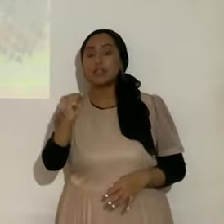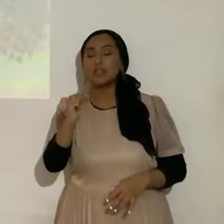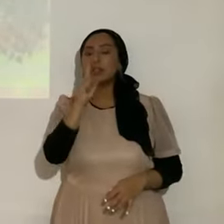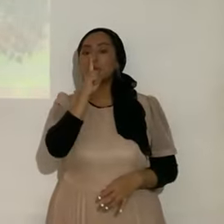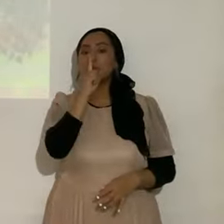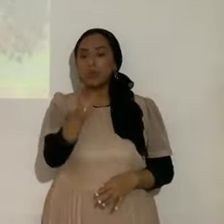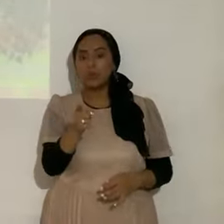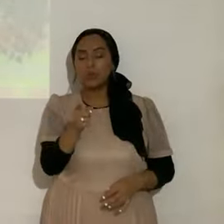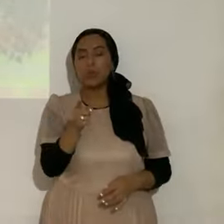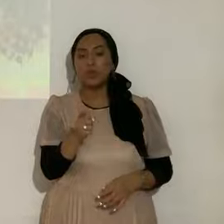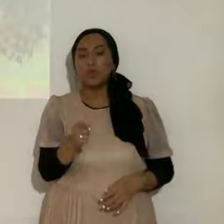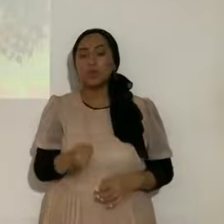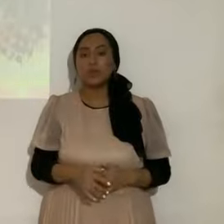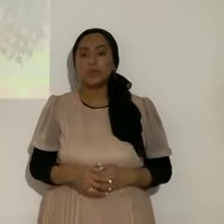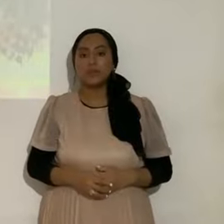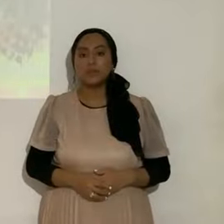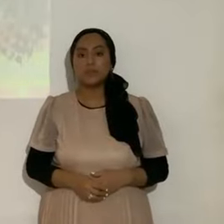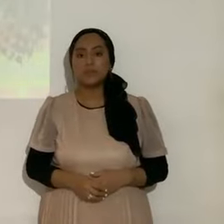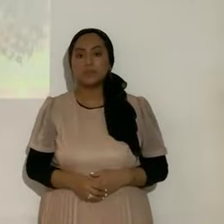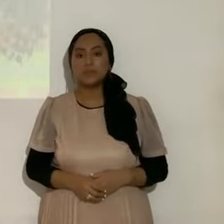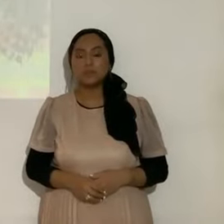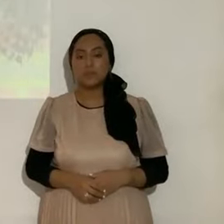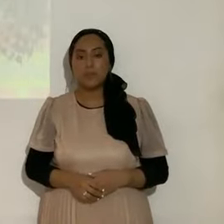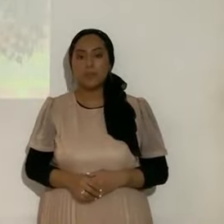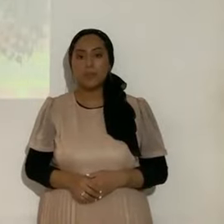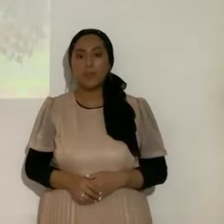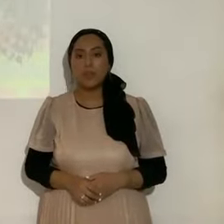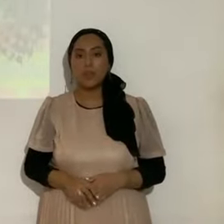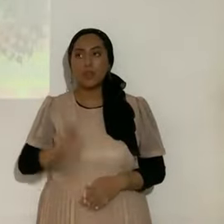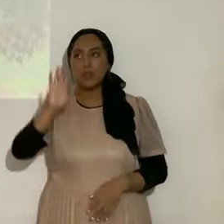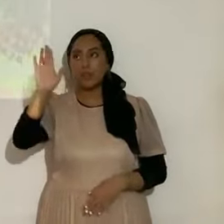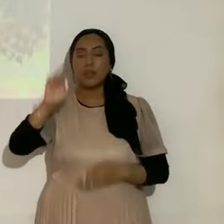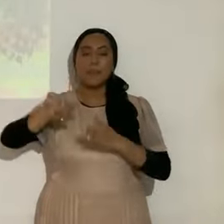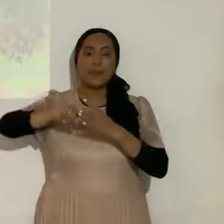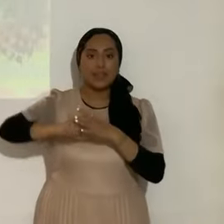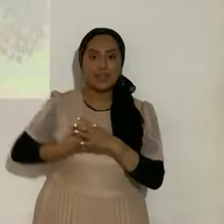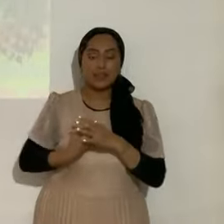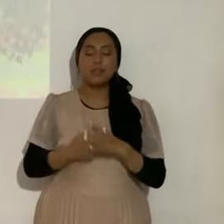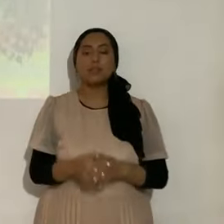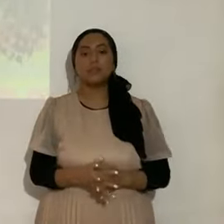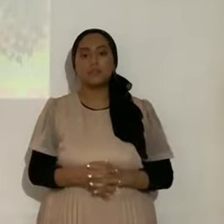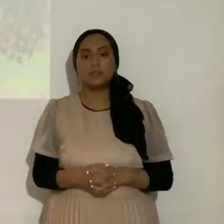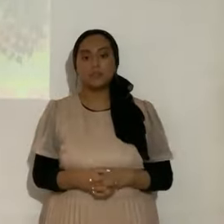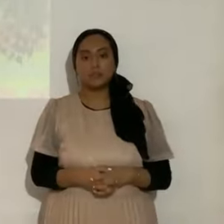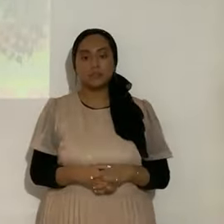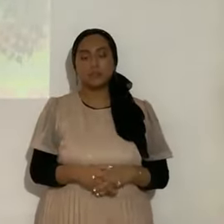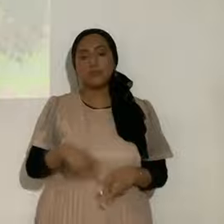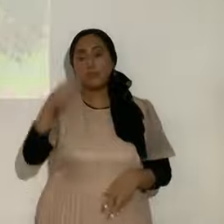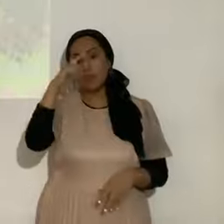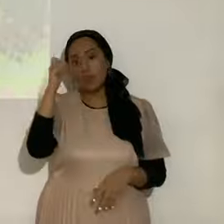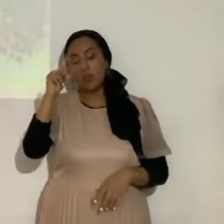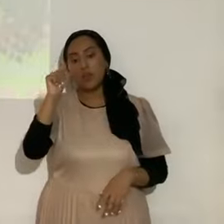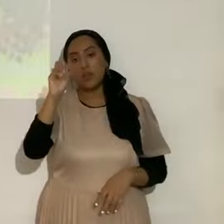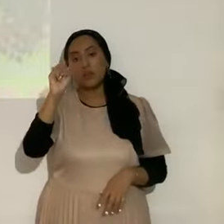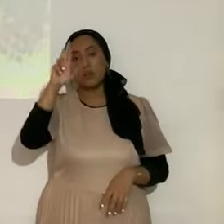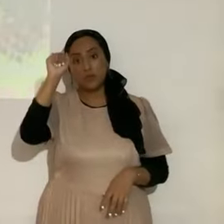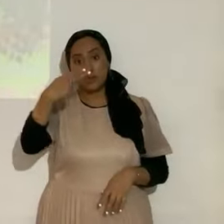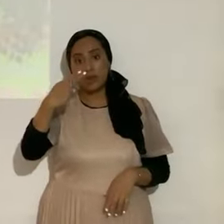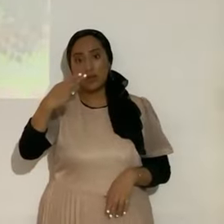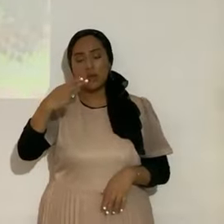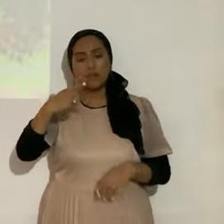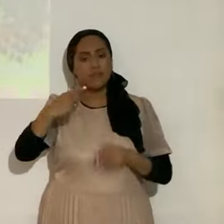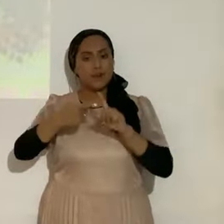¿sí? Es una verdad que no es un fin, sino inicio. Aleluya. Porque la Torah ha sido desde